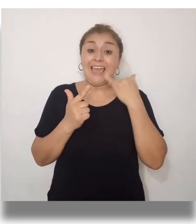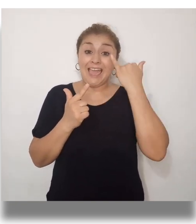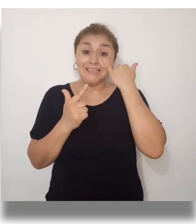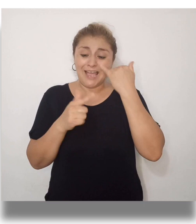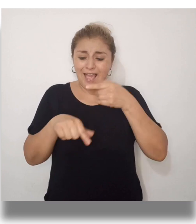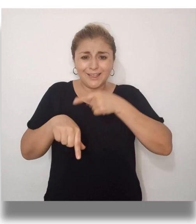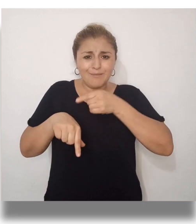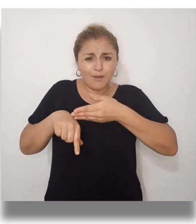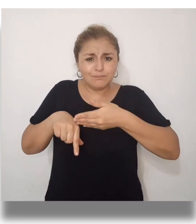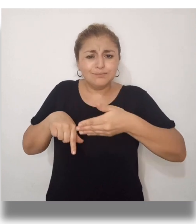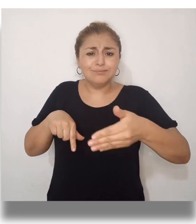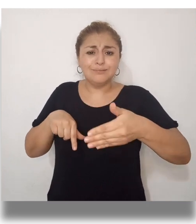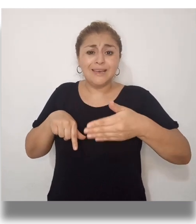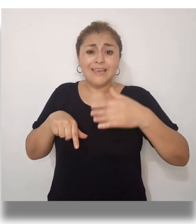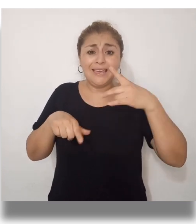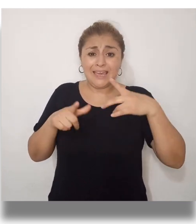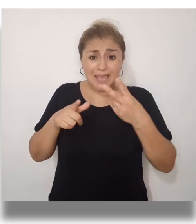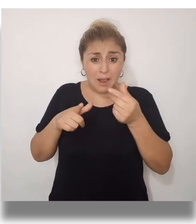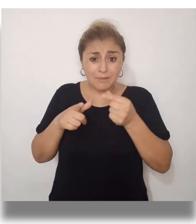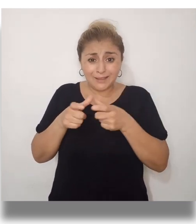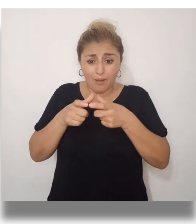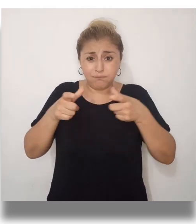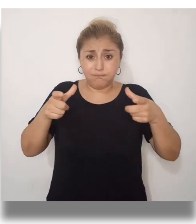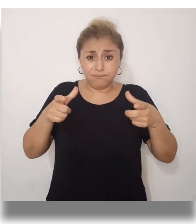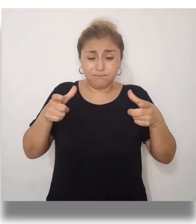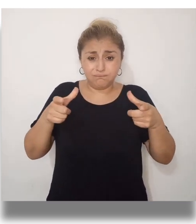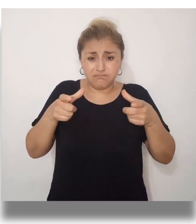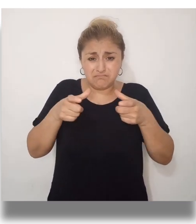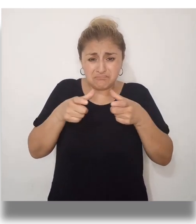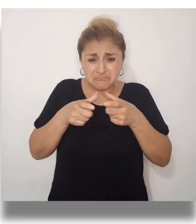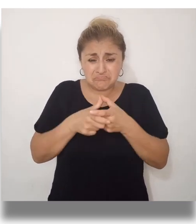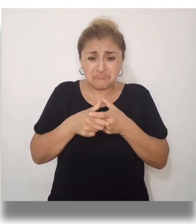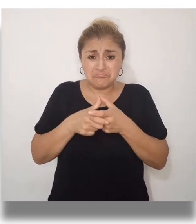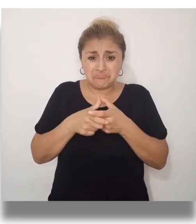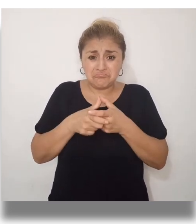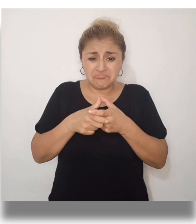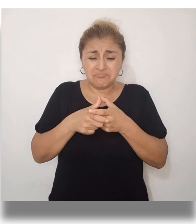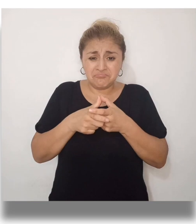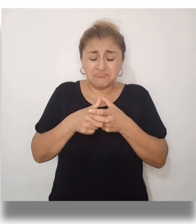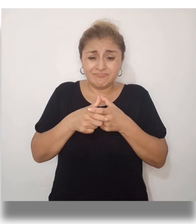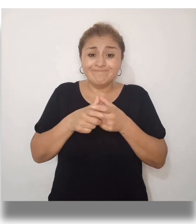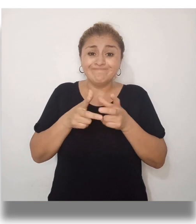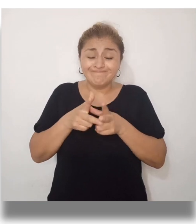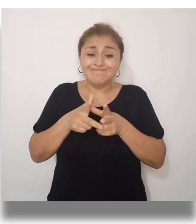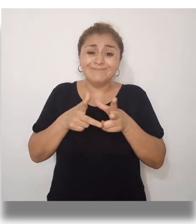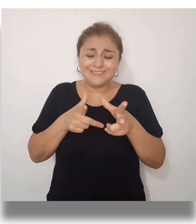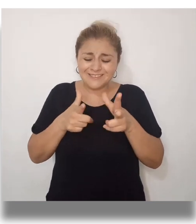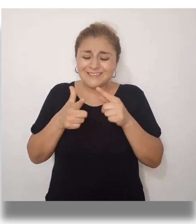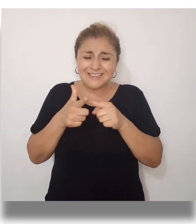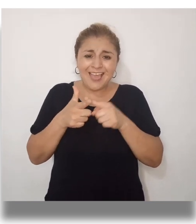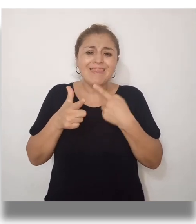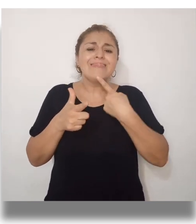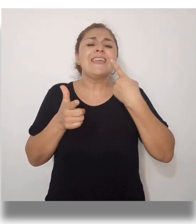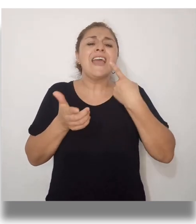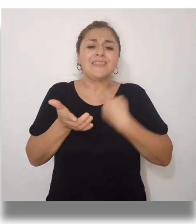había malgastado todos sus bienes Tuvo una conversación interna y